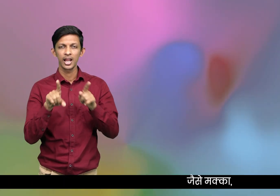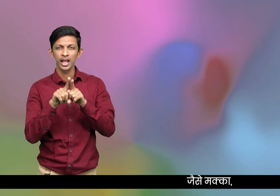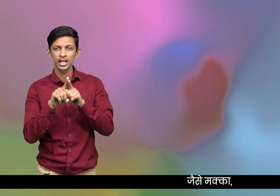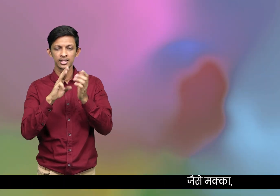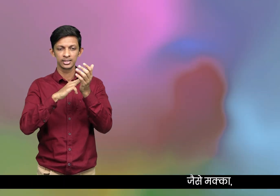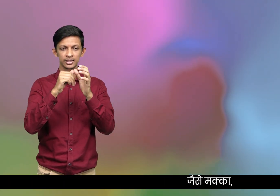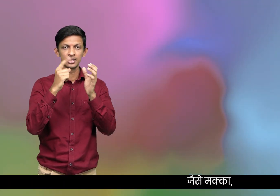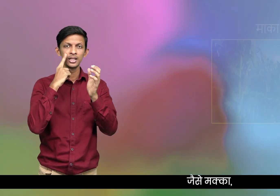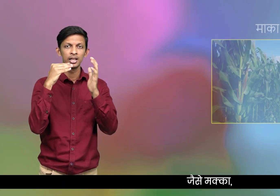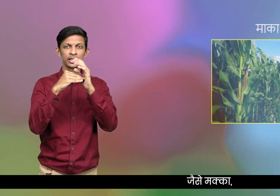जैसे मक्का,